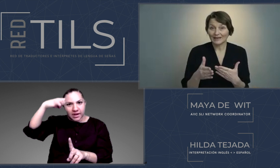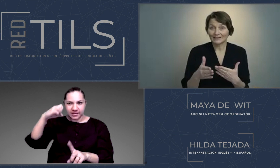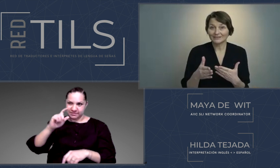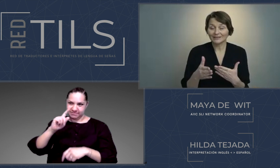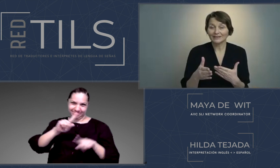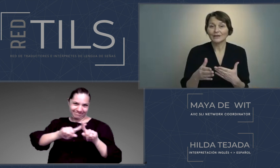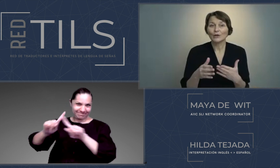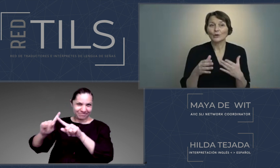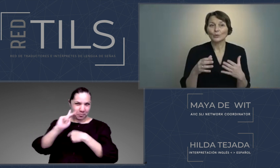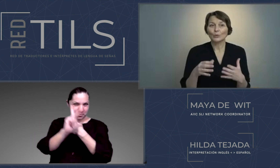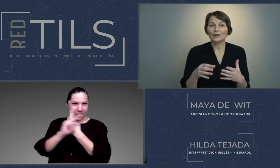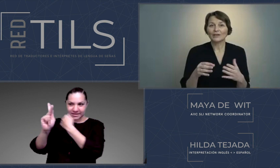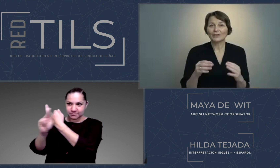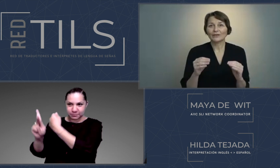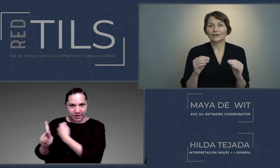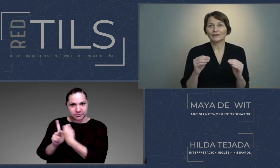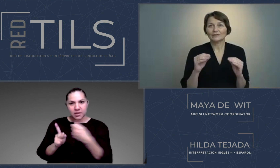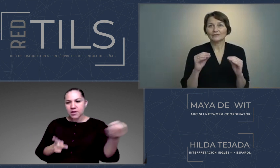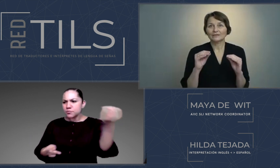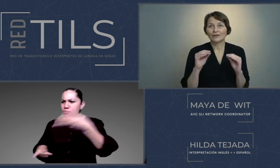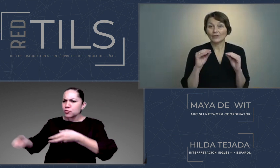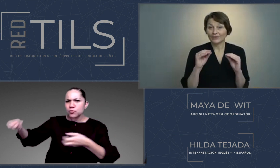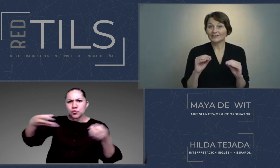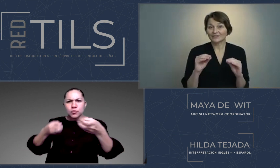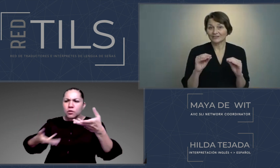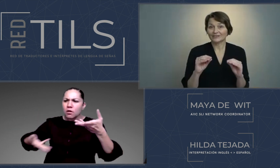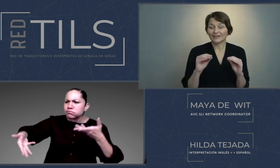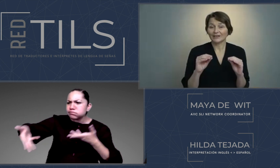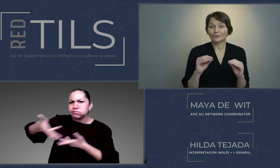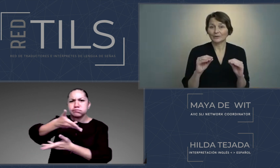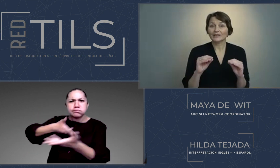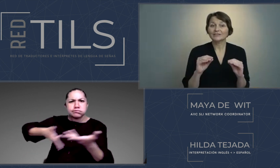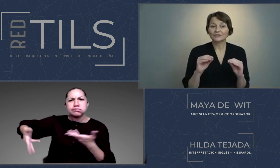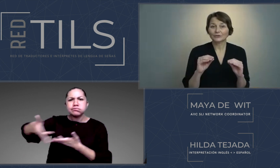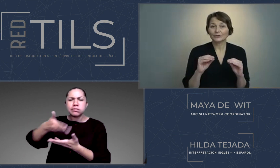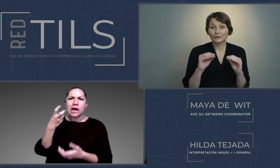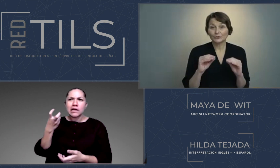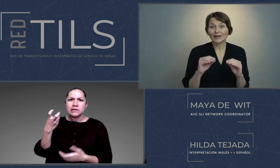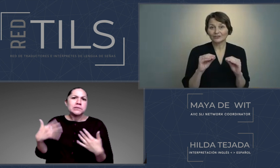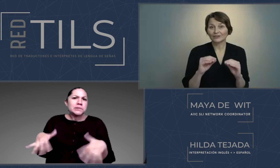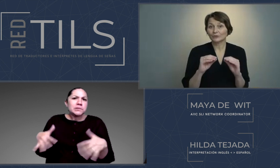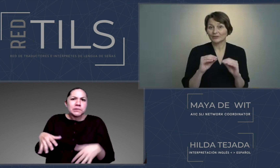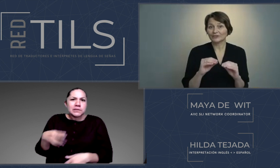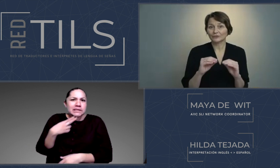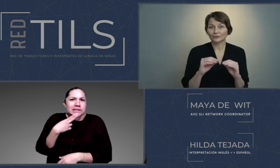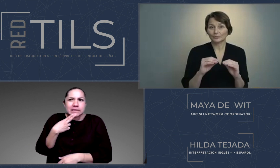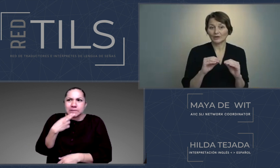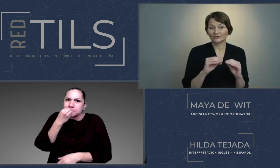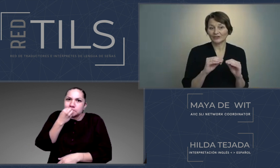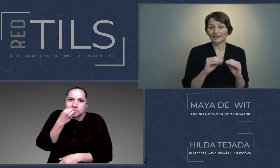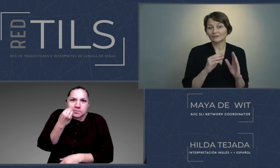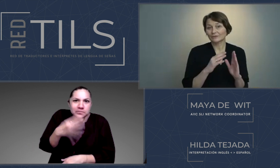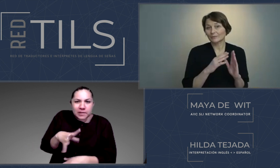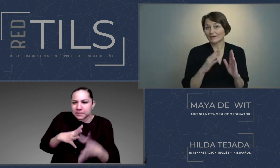Y cuando se concluye el EUMASLI, uno tiene que hacer una tesis, es decir, uno